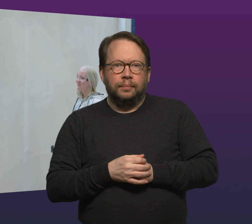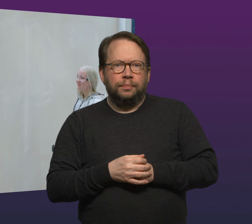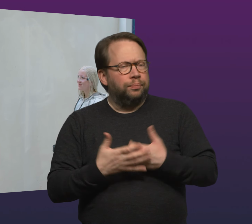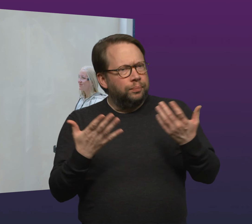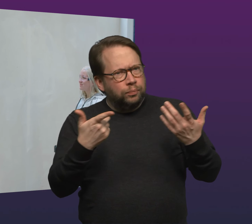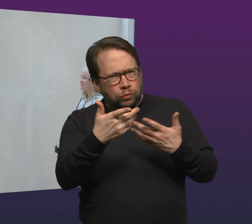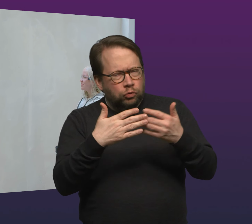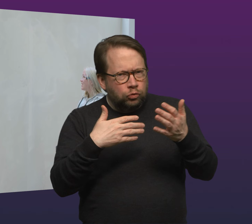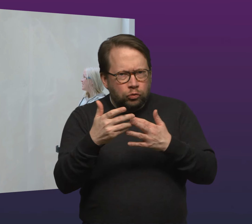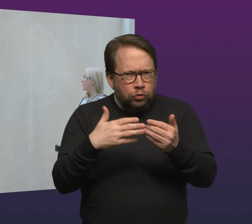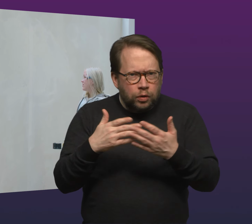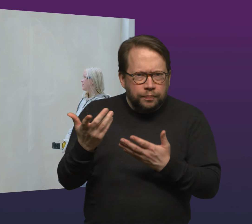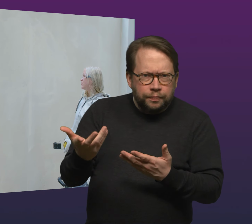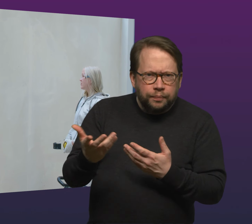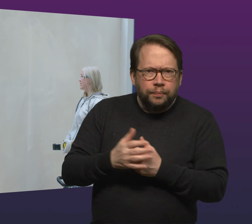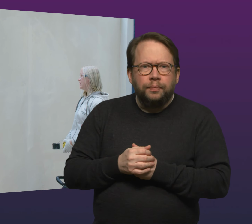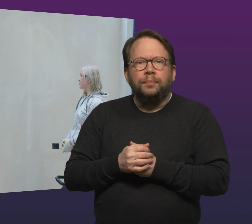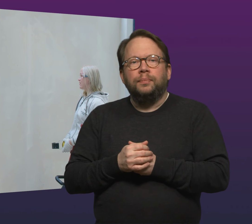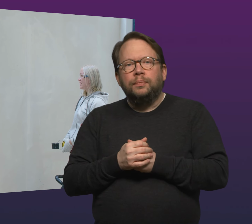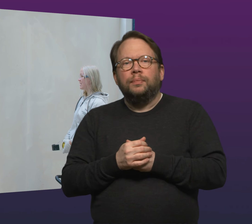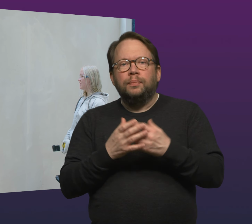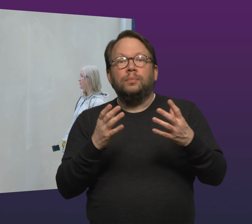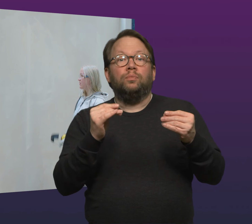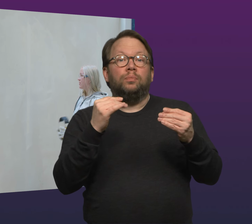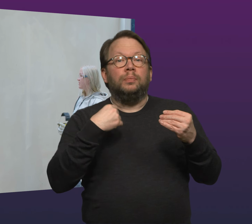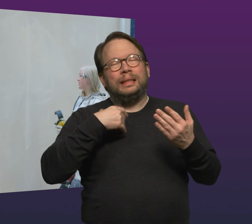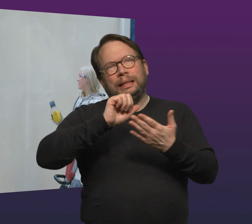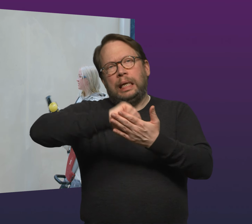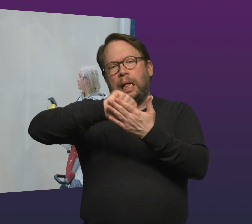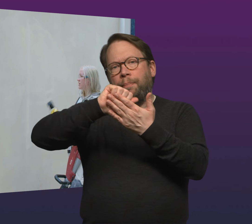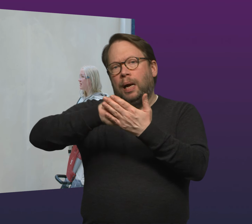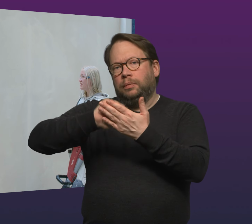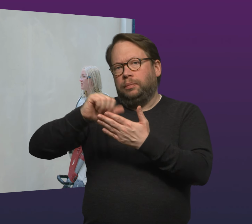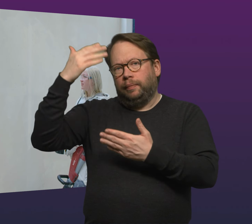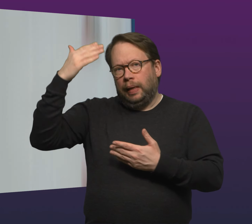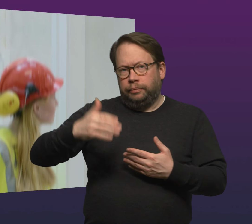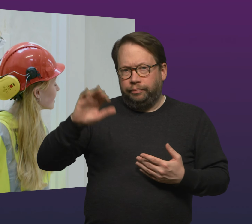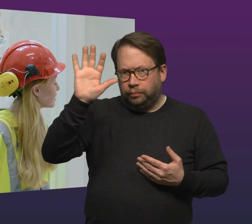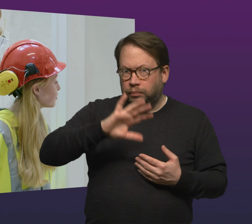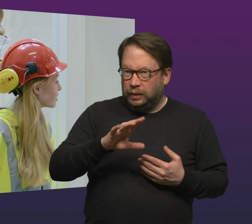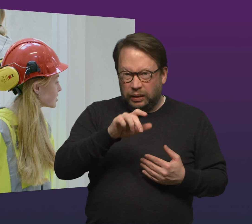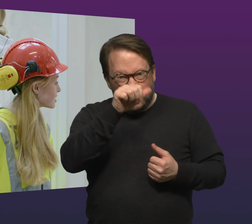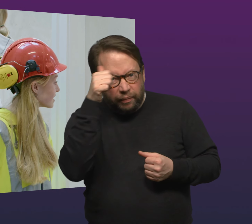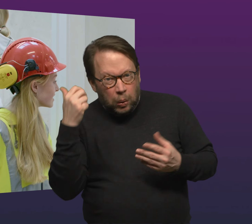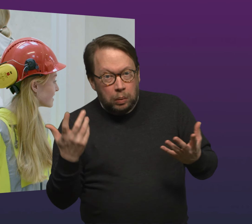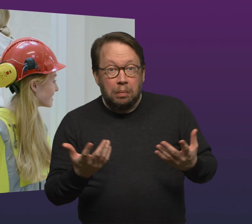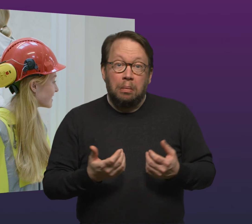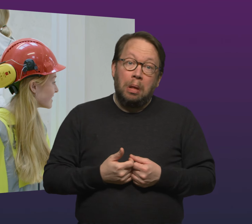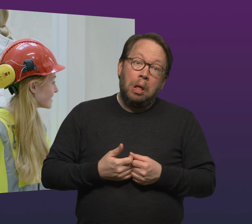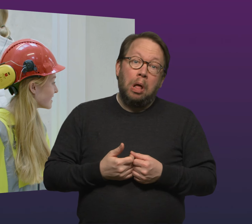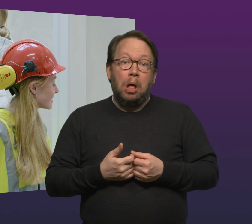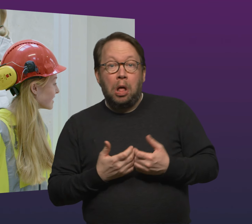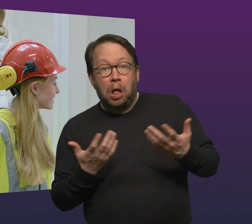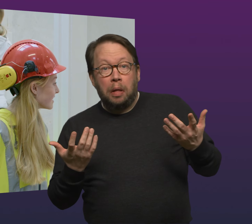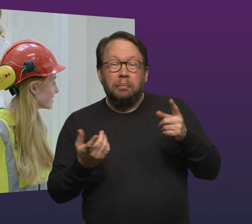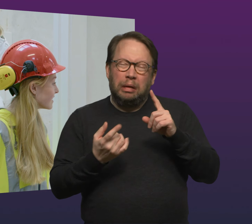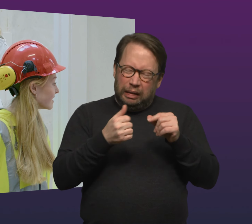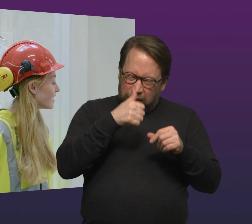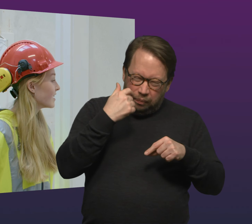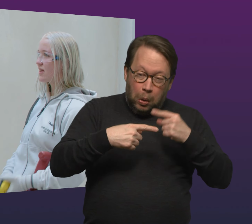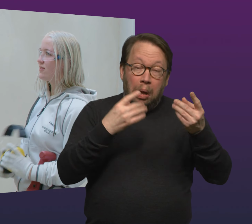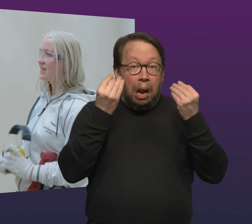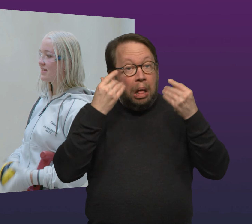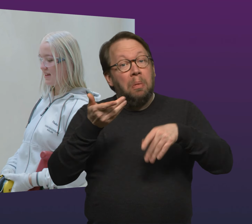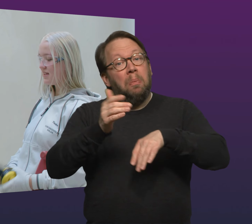Hej, vad är det du håller på med? Jag håller på att slipa väggen här för att vi ska sätta tapet här sen. Är det svårt? Det är lite svårt att lära sig.